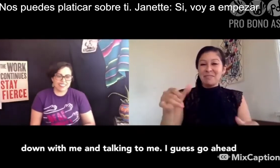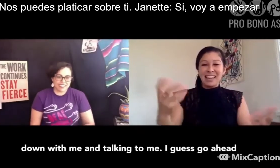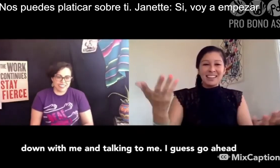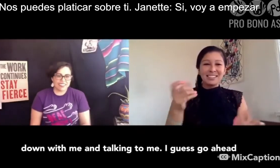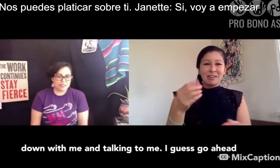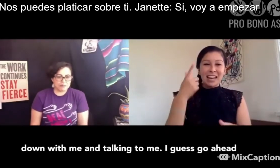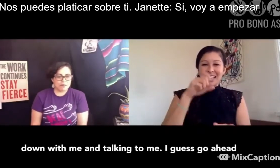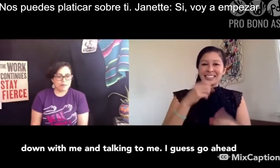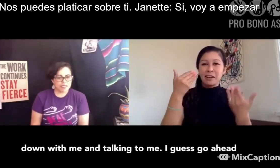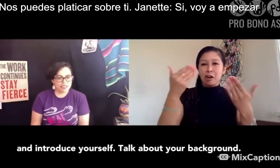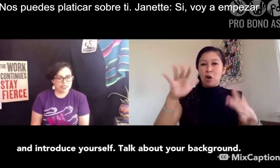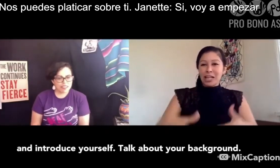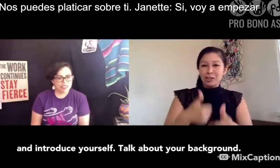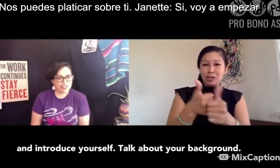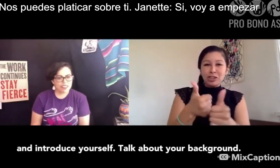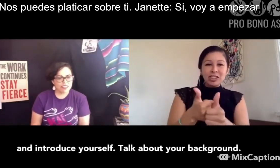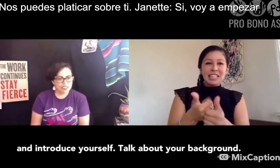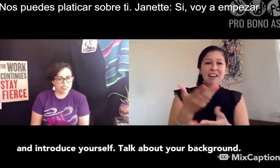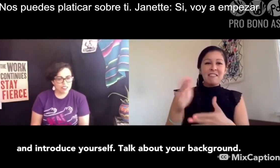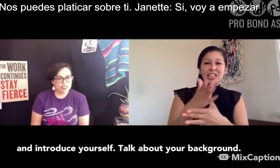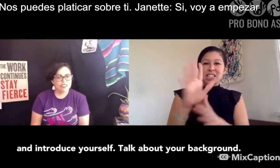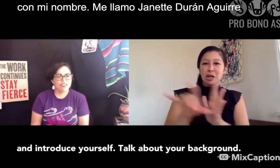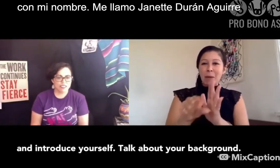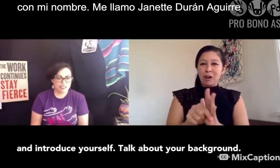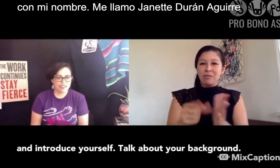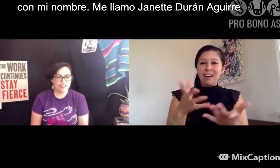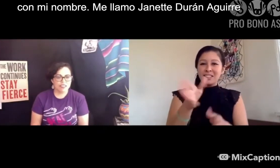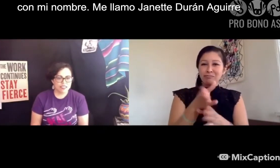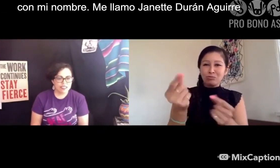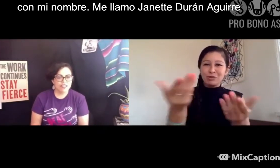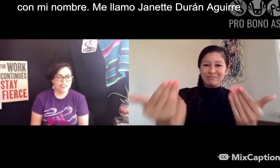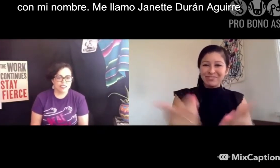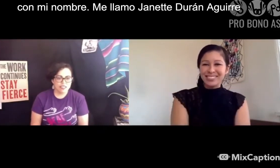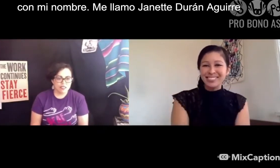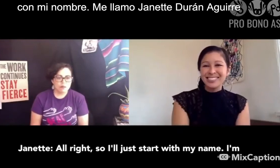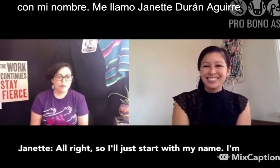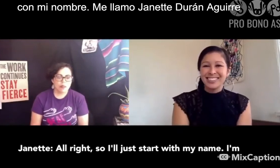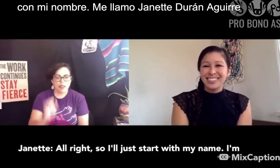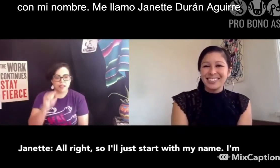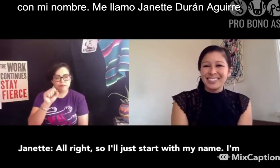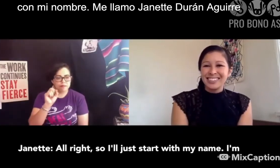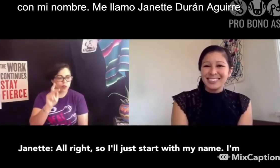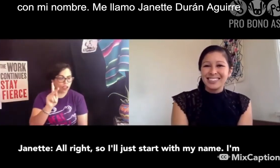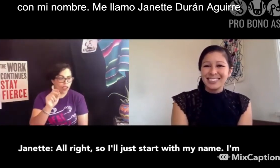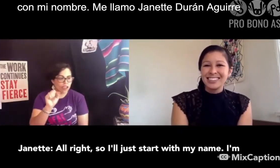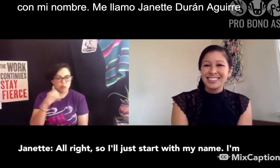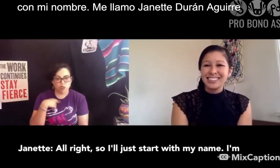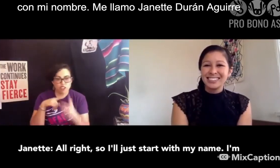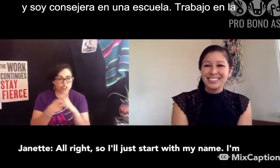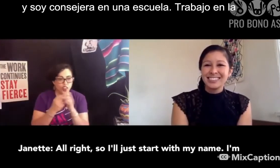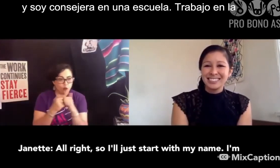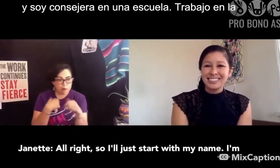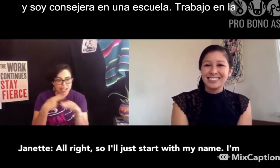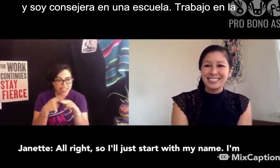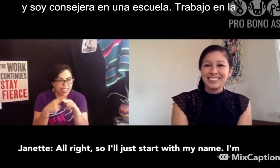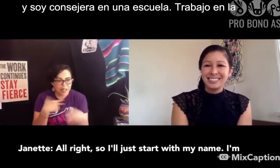con la entrevista. ¿Nos puedes platicar sobre ti? Sí, voy a empezar con mi nombre. Me llamo Janet Durán